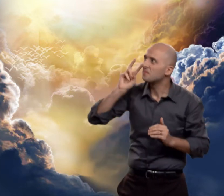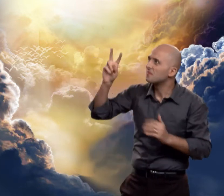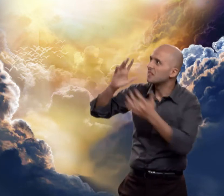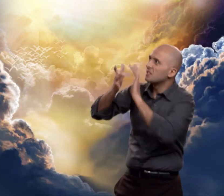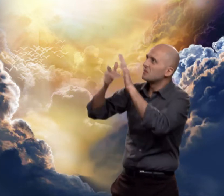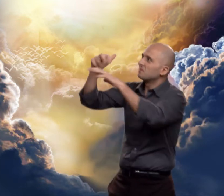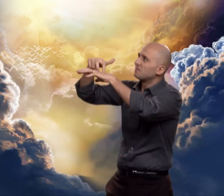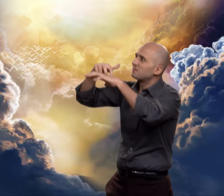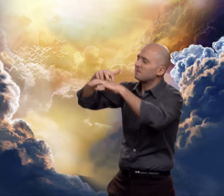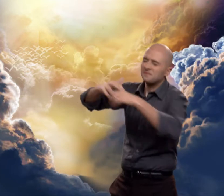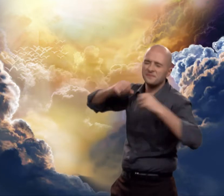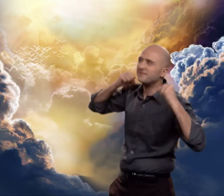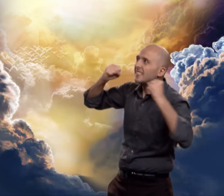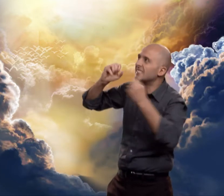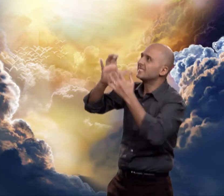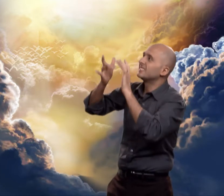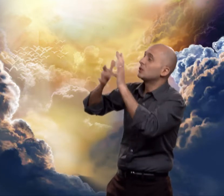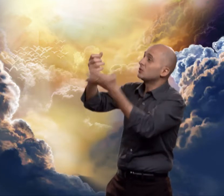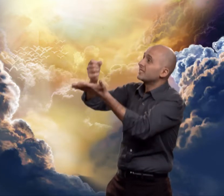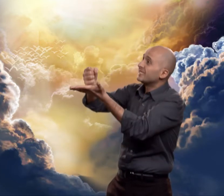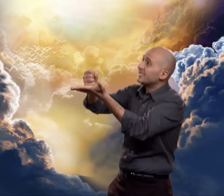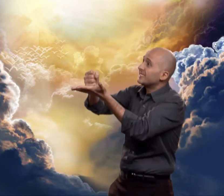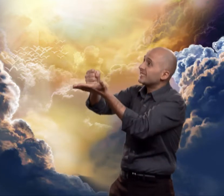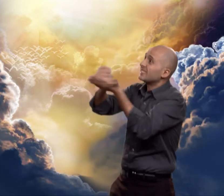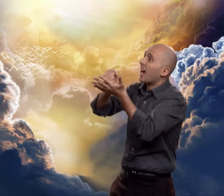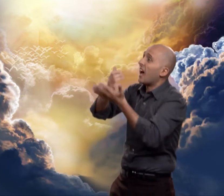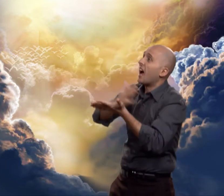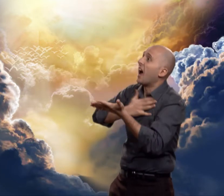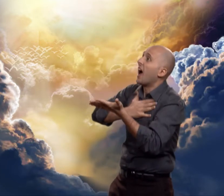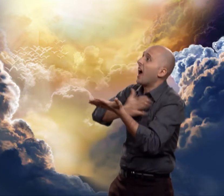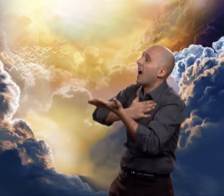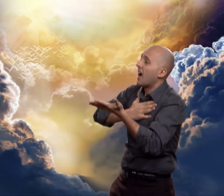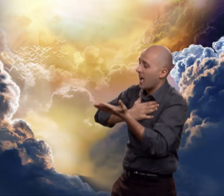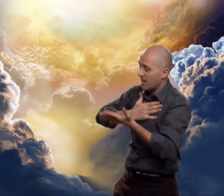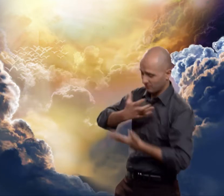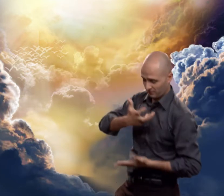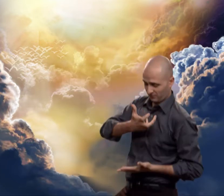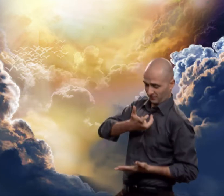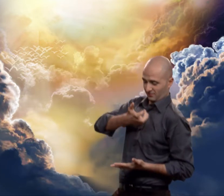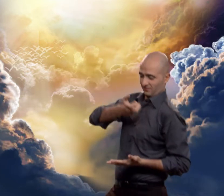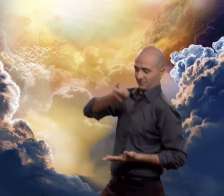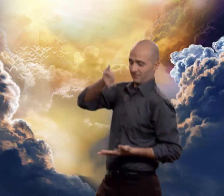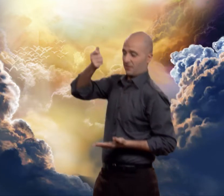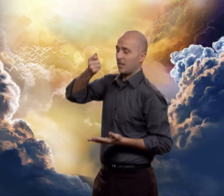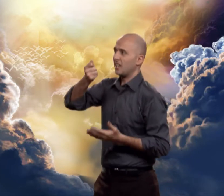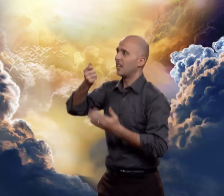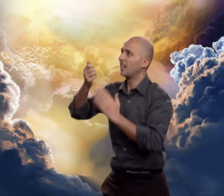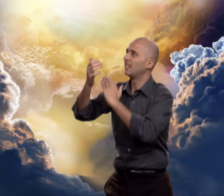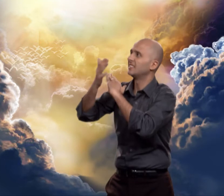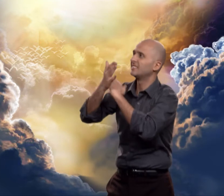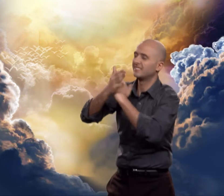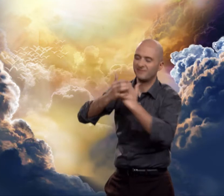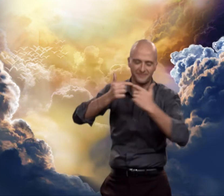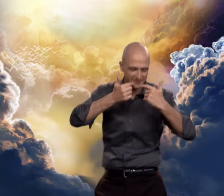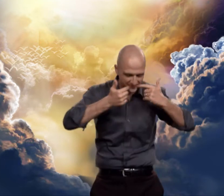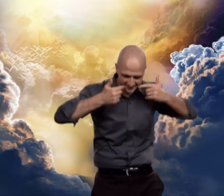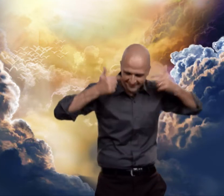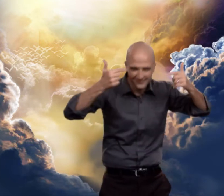e saltarão, crescendo até a estatura completa da raça humana em sua glória primitiva, sendo removidos os